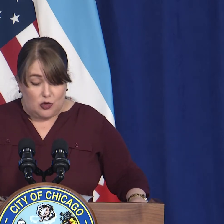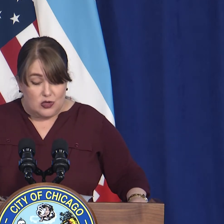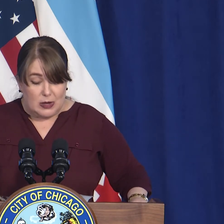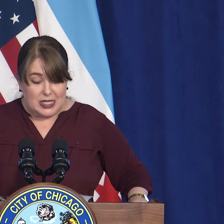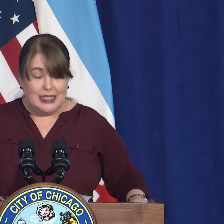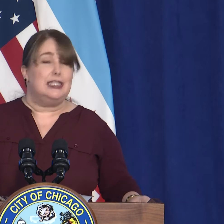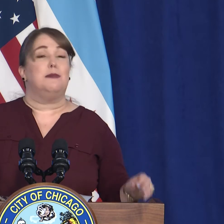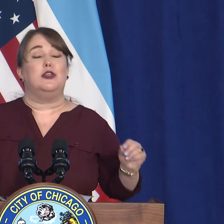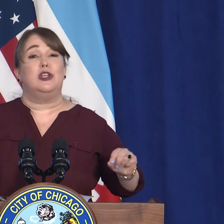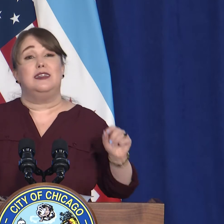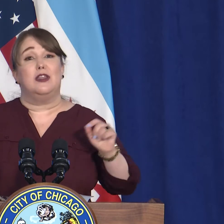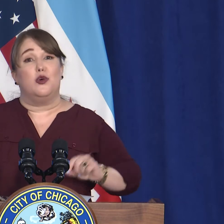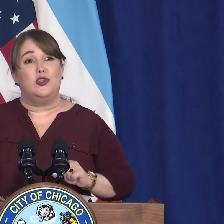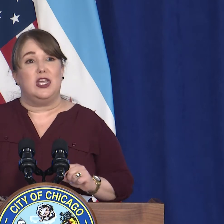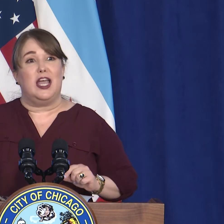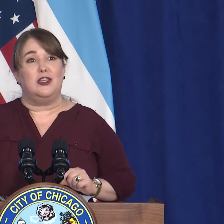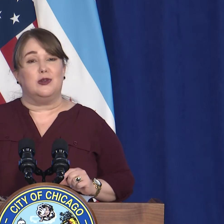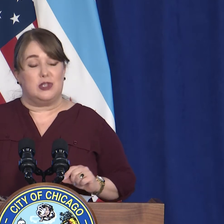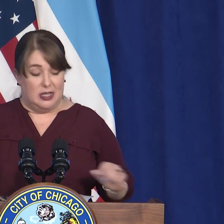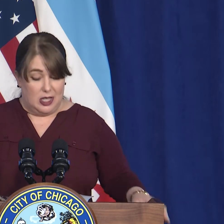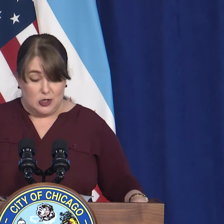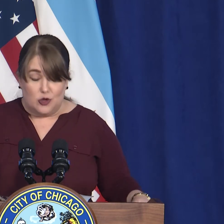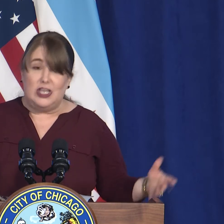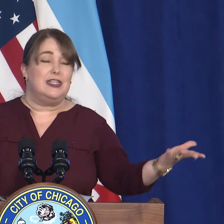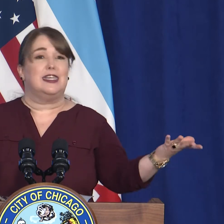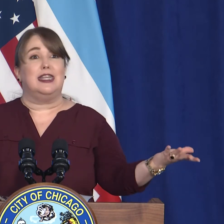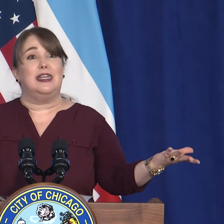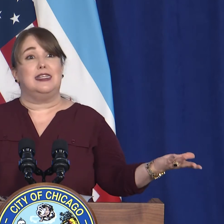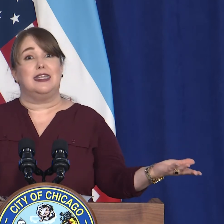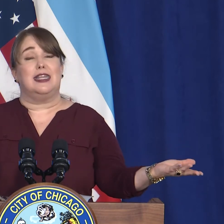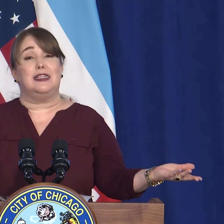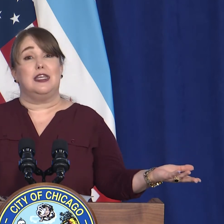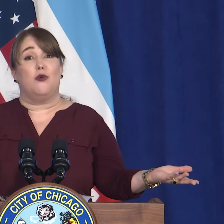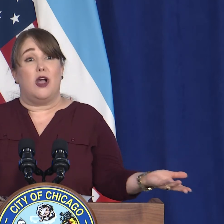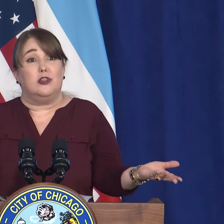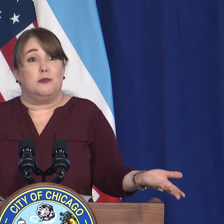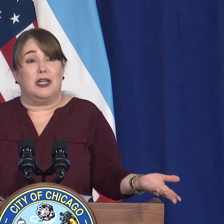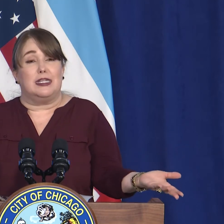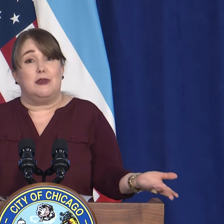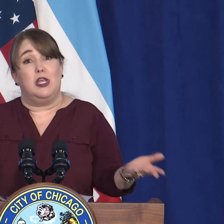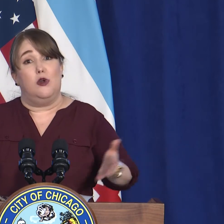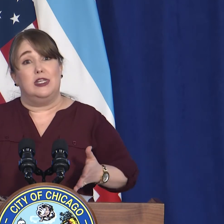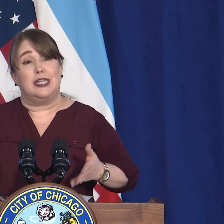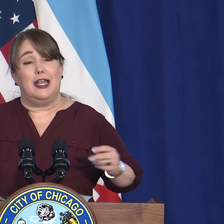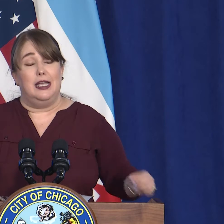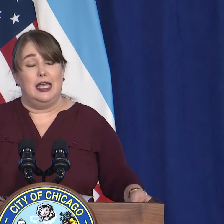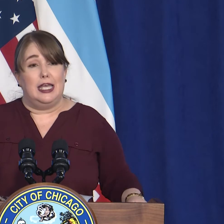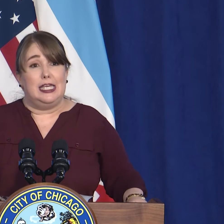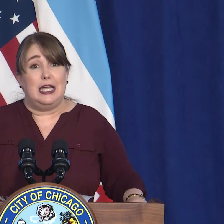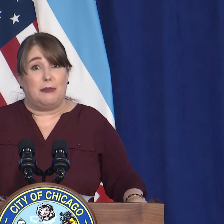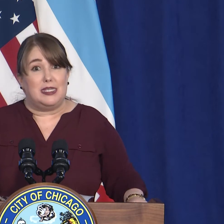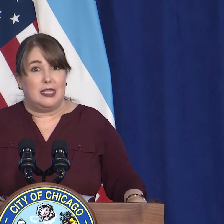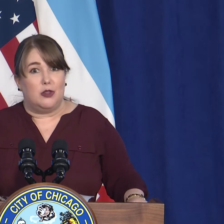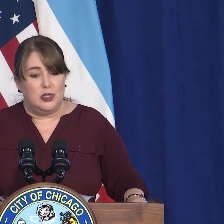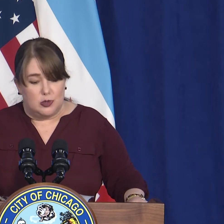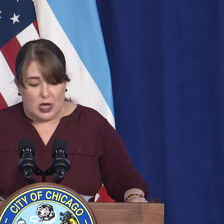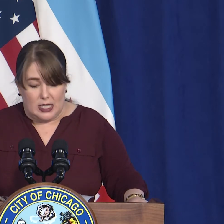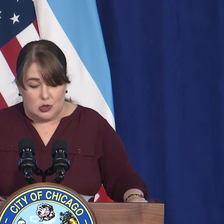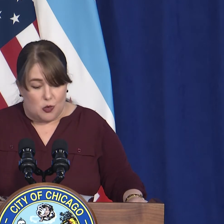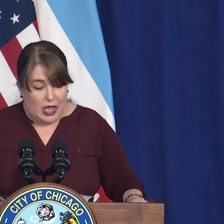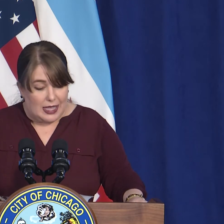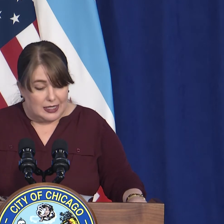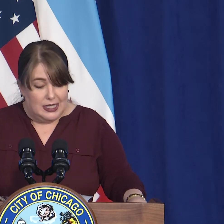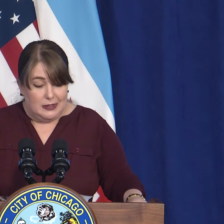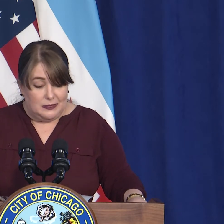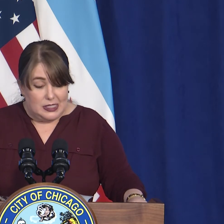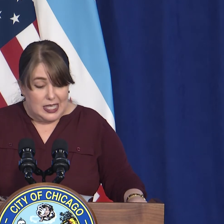disponible a todos los habitantes mayores de 12 años. No tienes que tener 65 años para recibirlo o estar incapacitado en